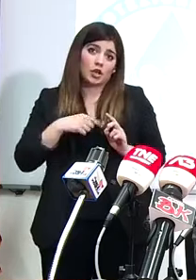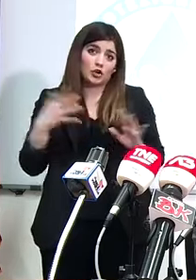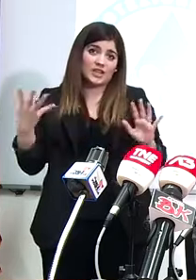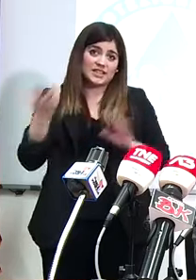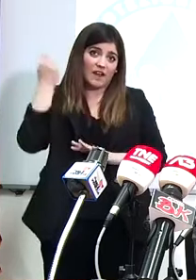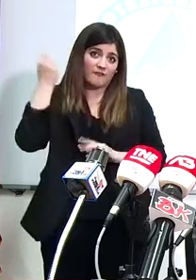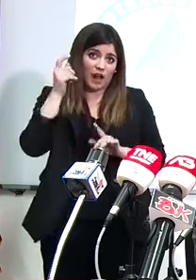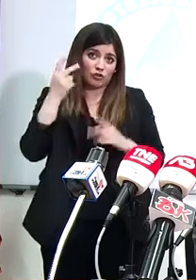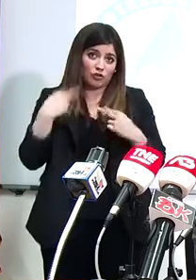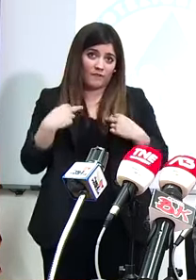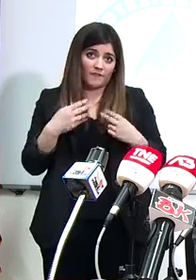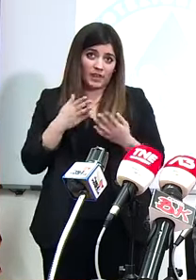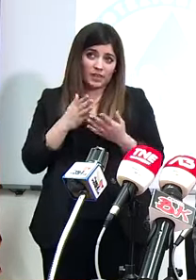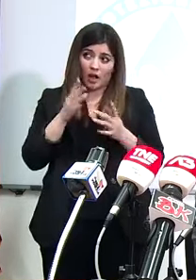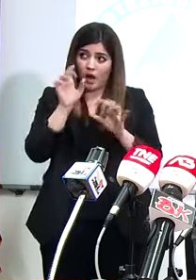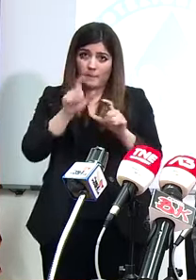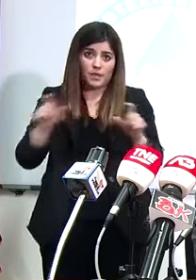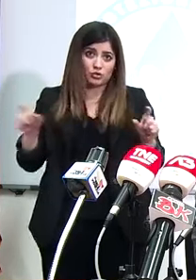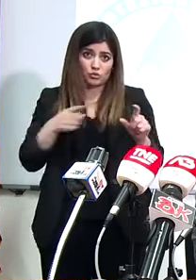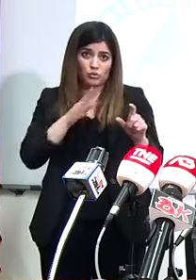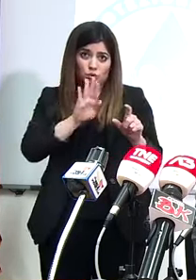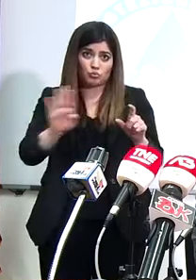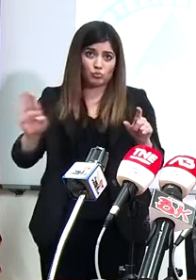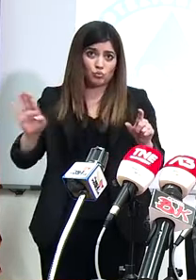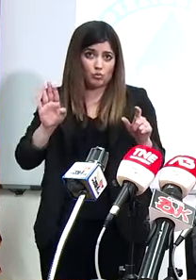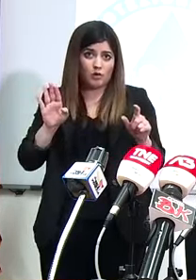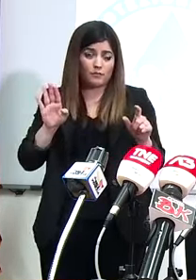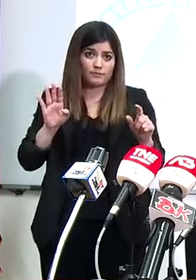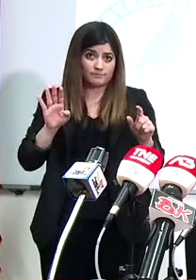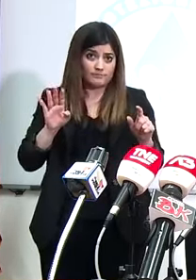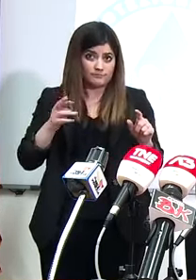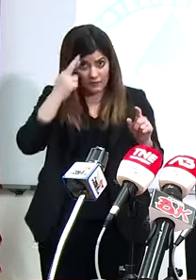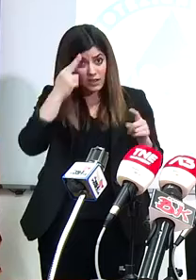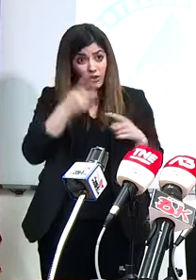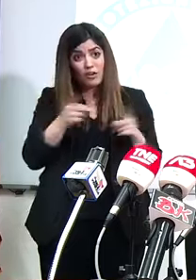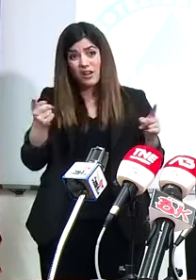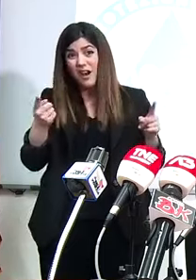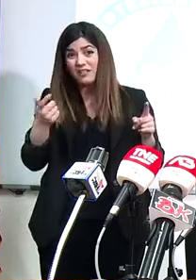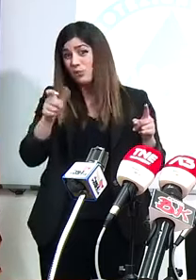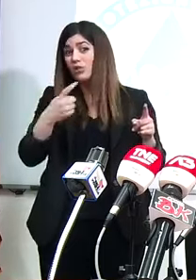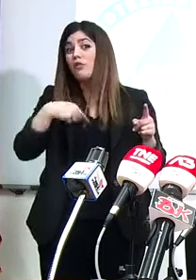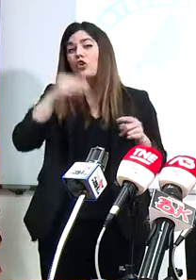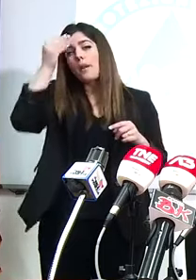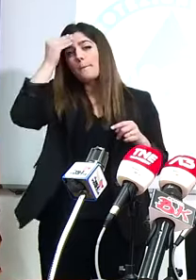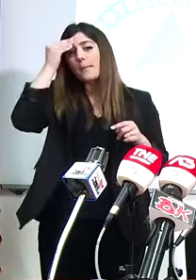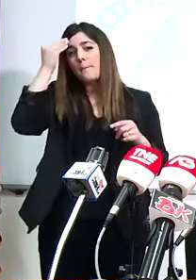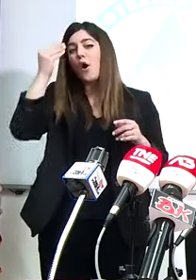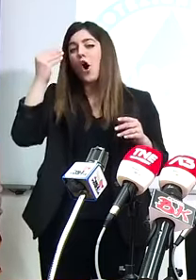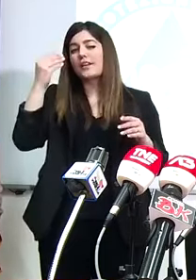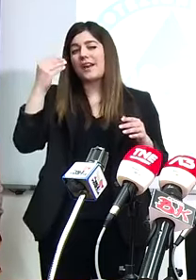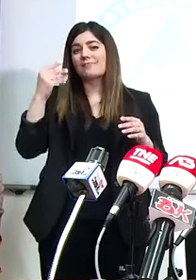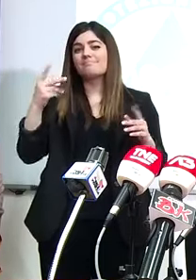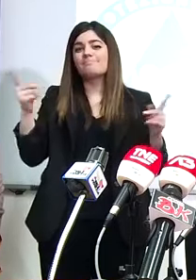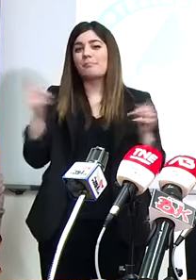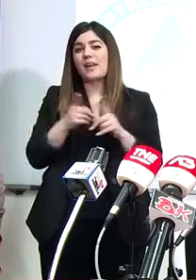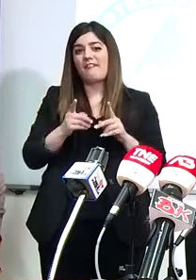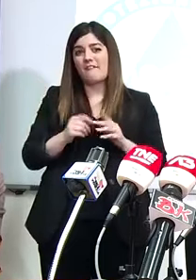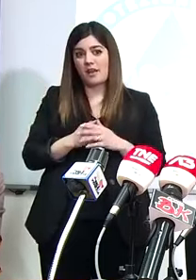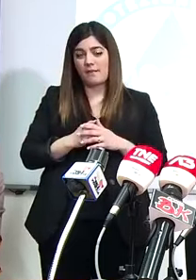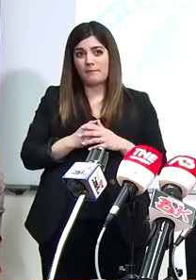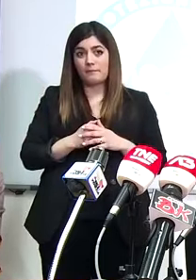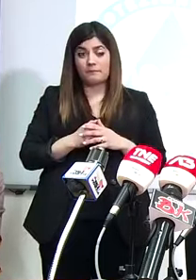vi ricordate perché poi noi abbiamo una memoria abbastanza abile no vi ricordate che era proibito comprare